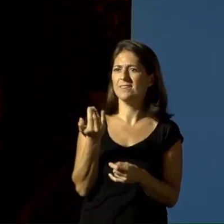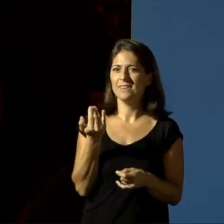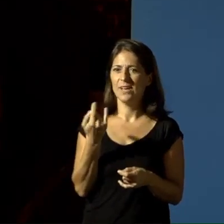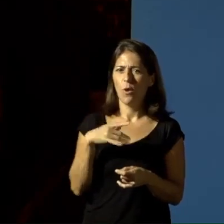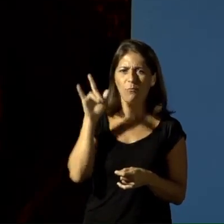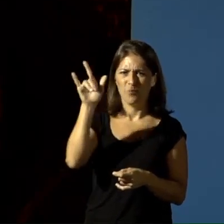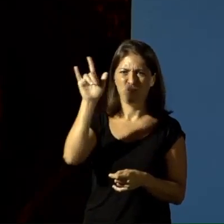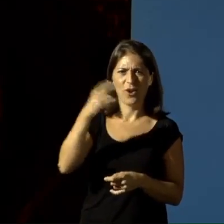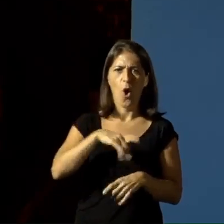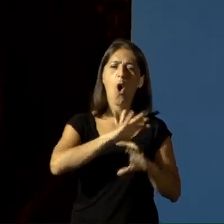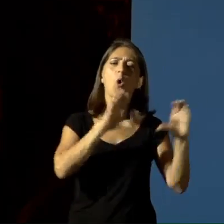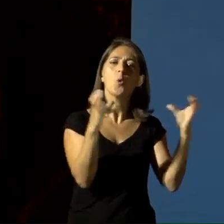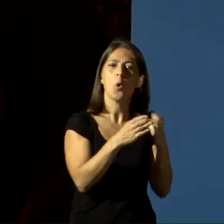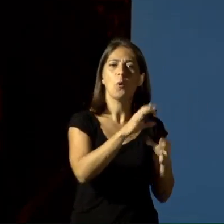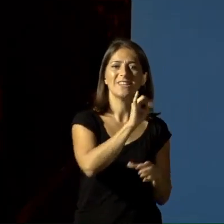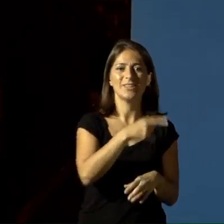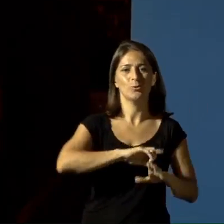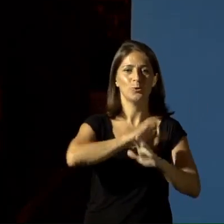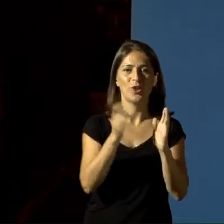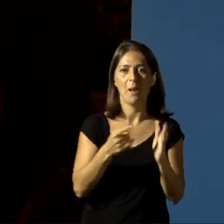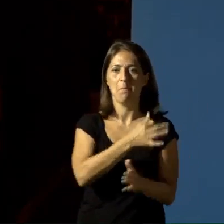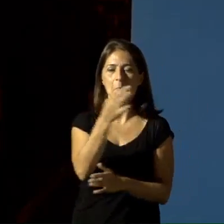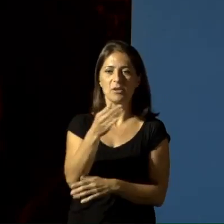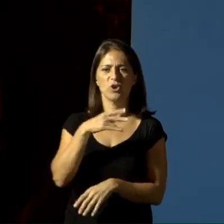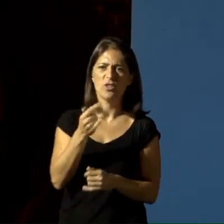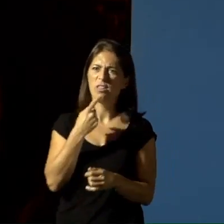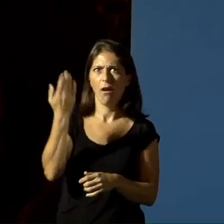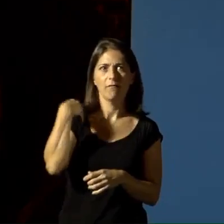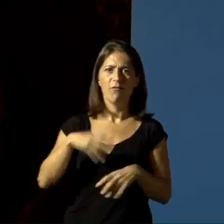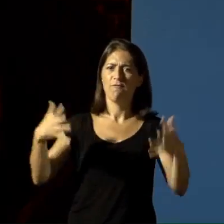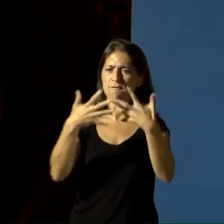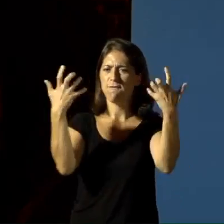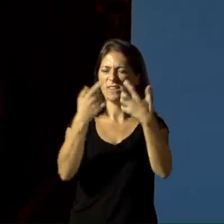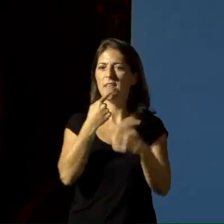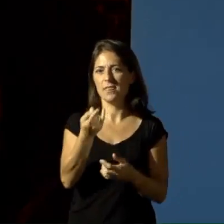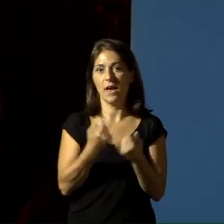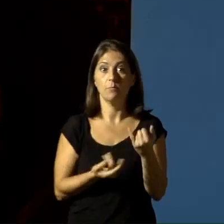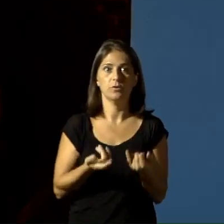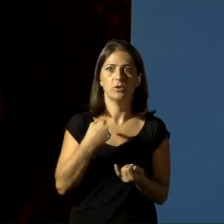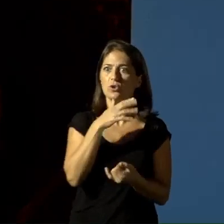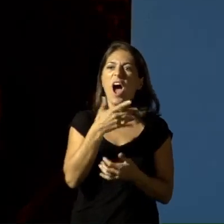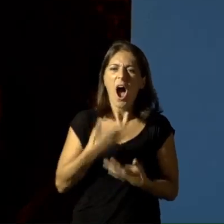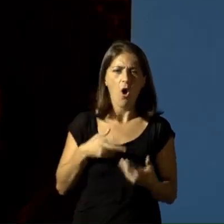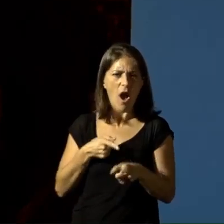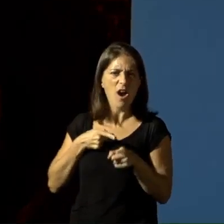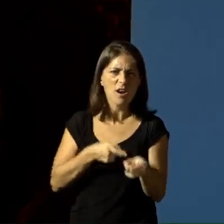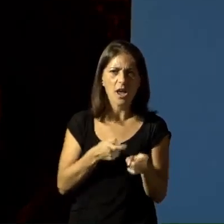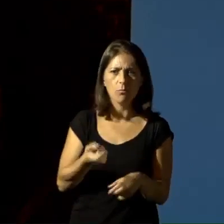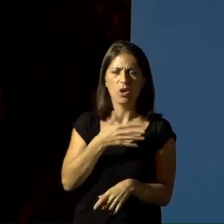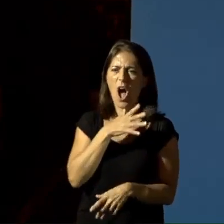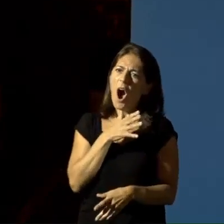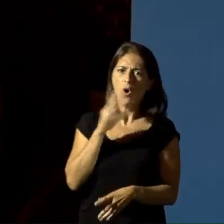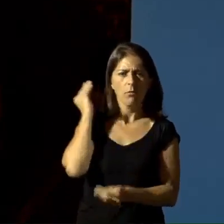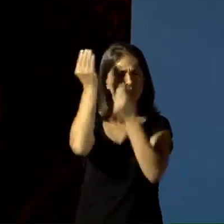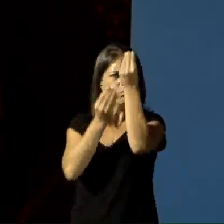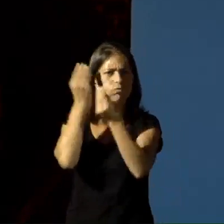os resentidos e siniestro do tal, eles lanzaran aquel eslogan e aquela frase de estamos en guerra, hai que